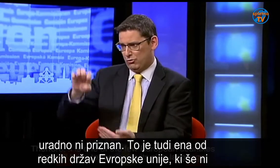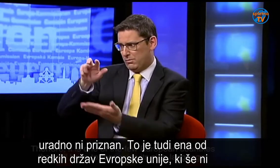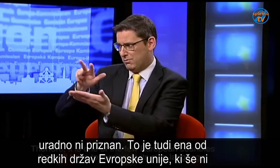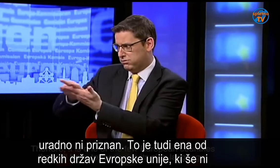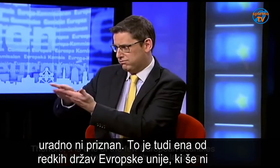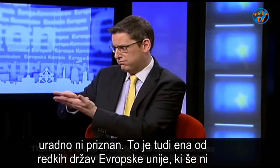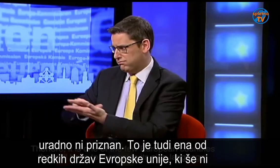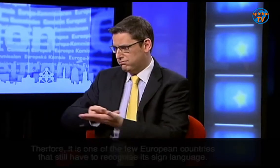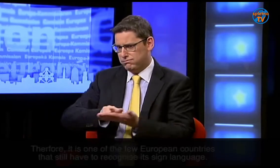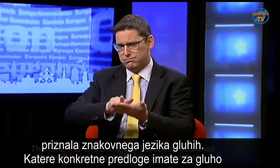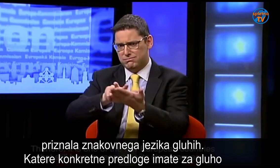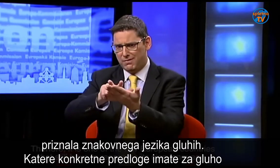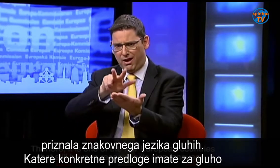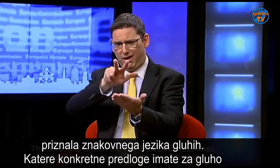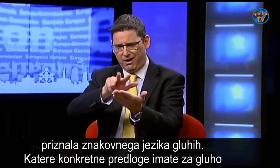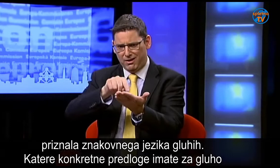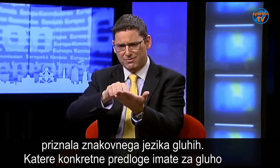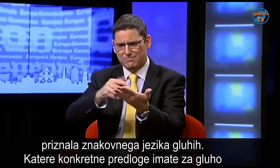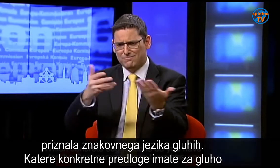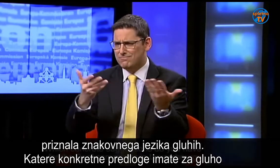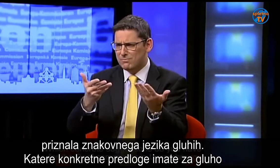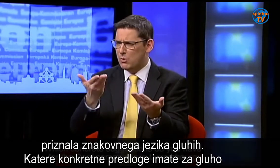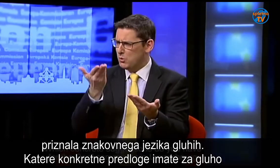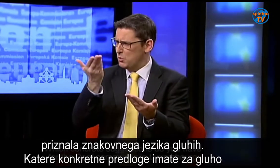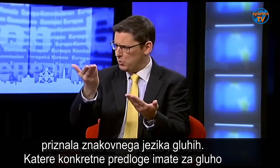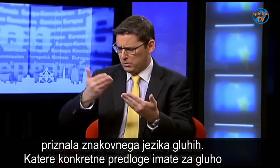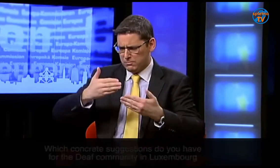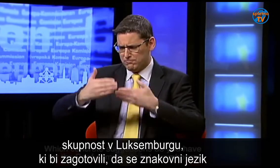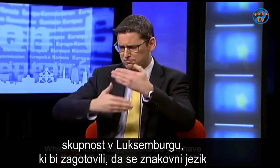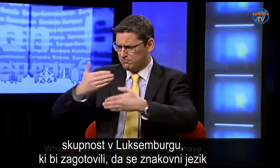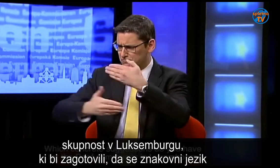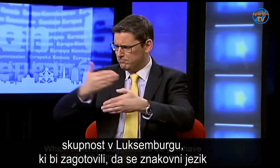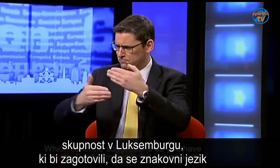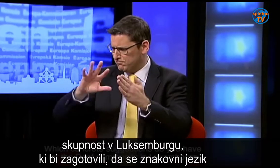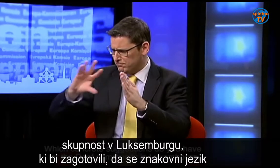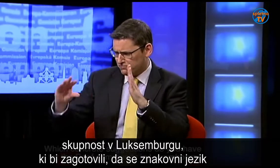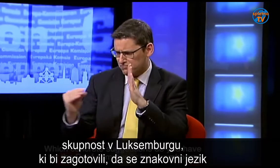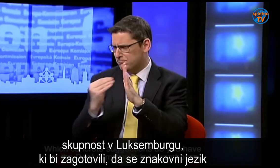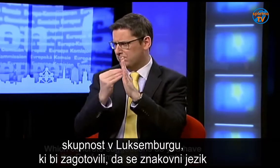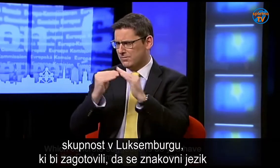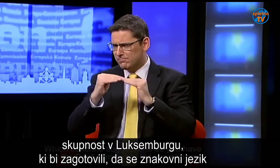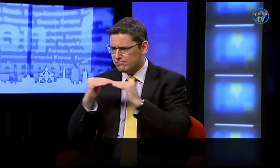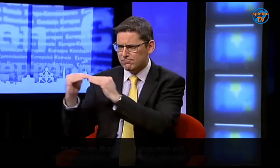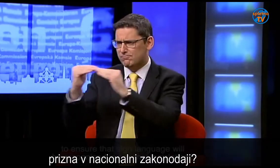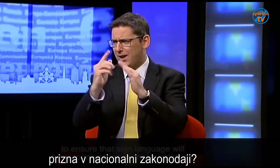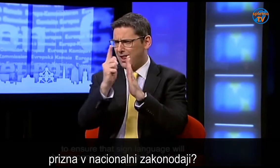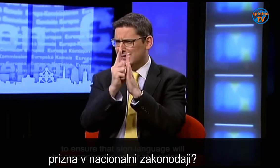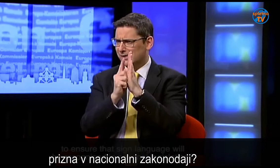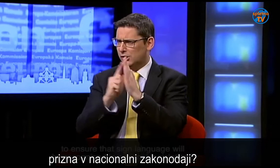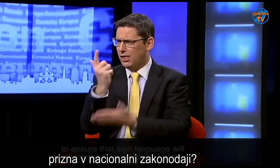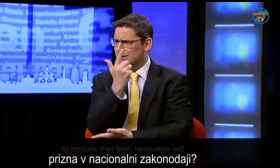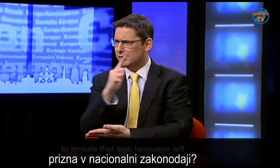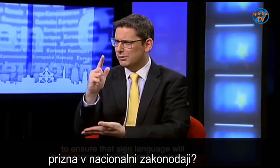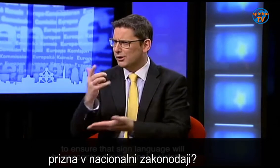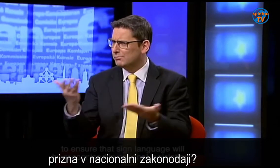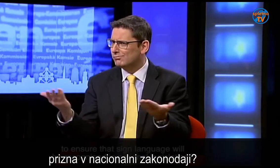anerkannt. Es ist daher eines der wenigen europäischen Länder, die ihre Gebärdensprache noch erkennen muss.